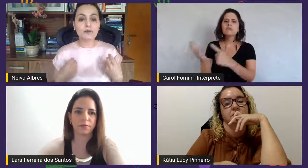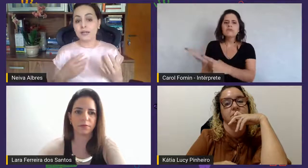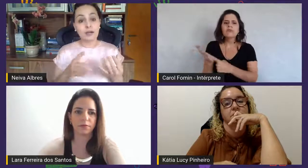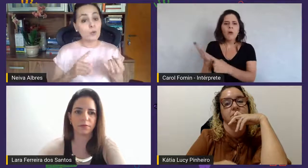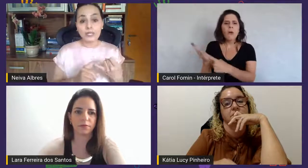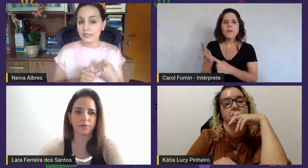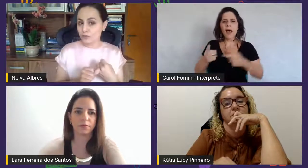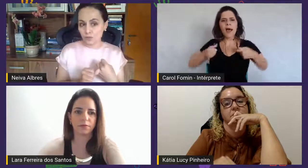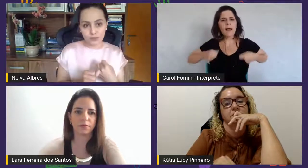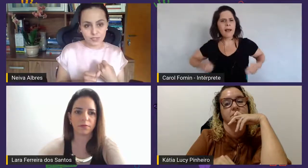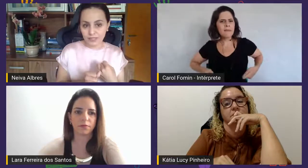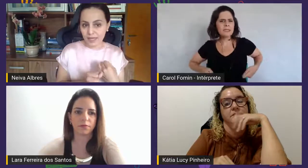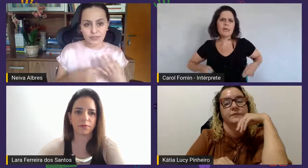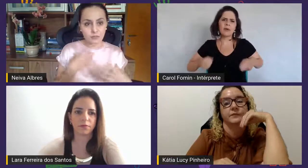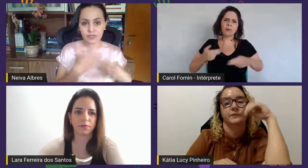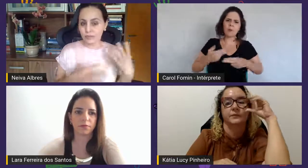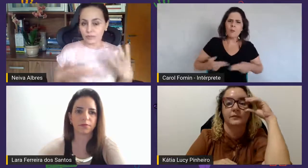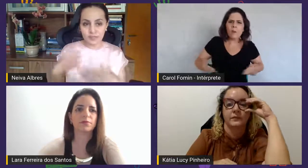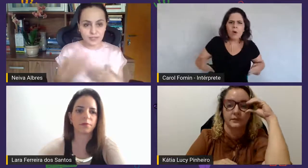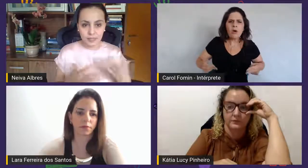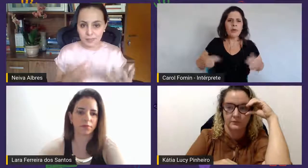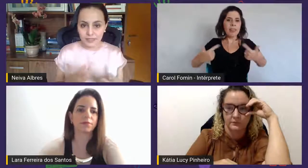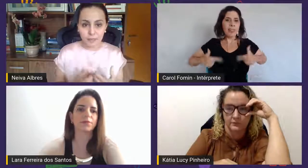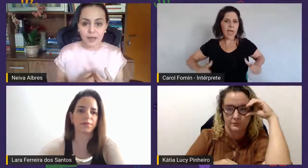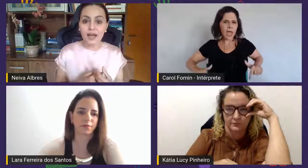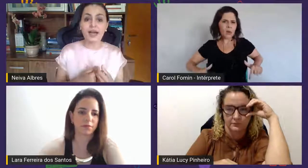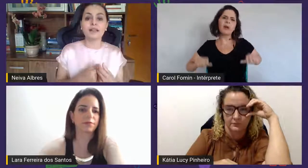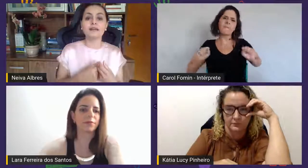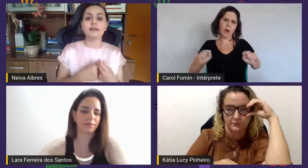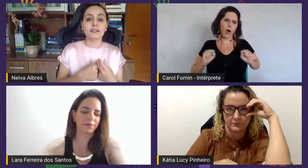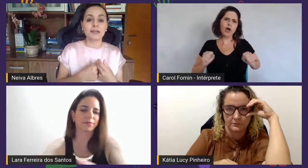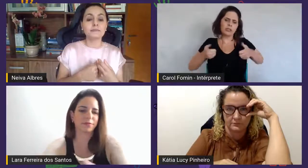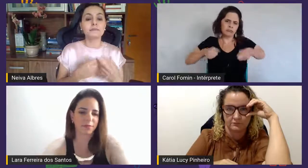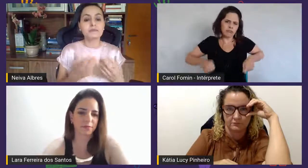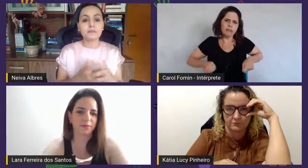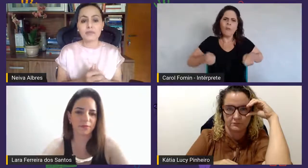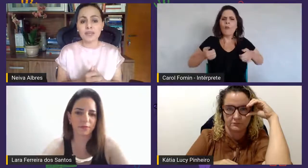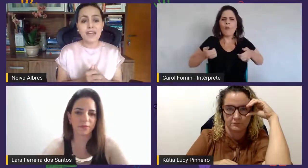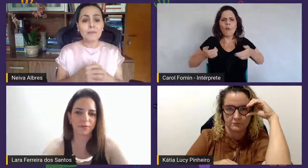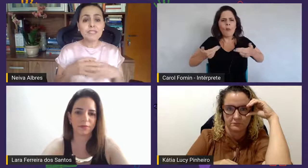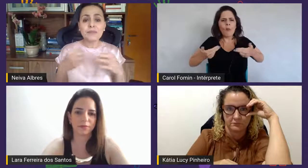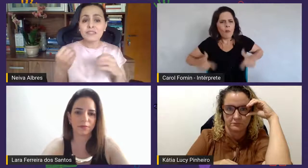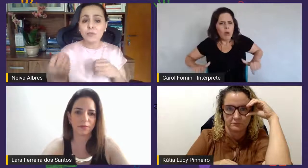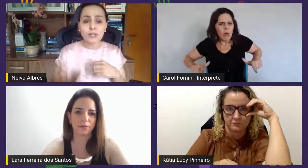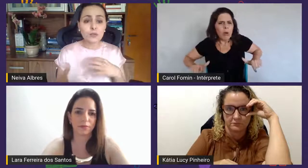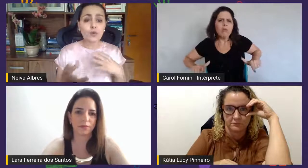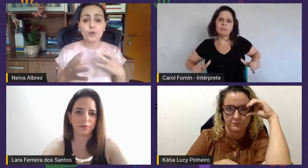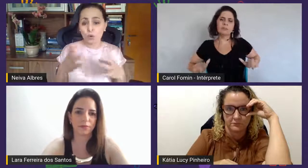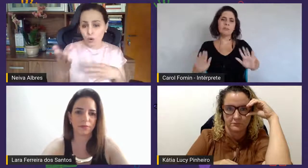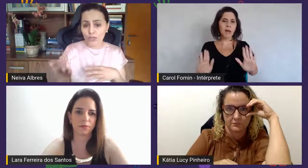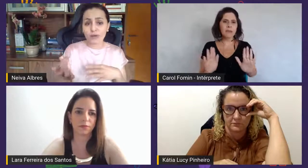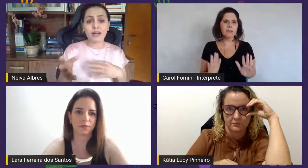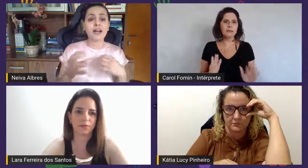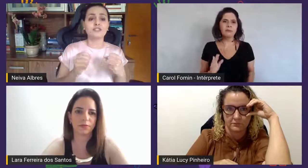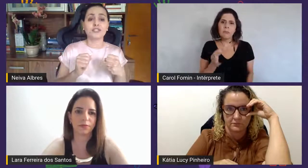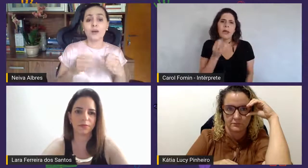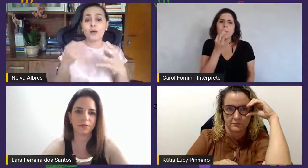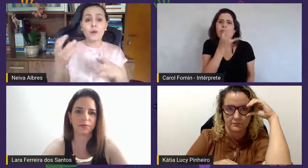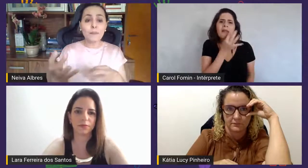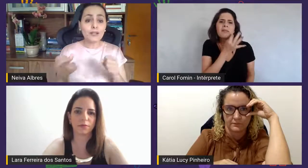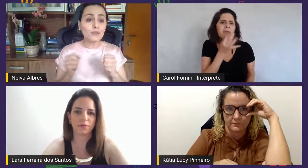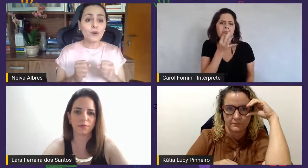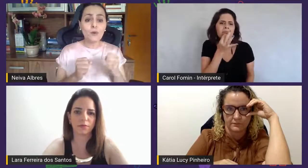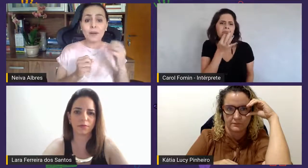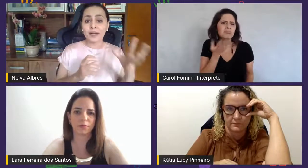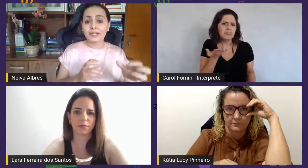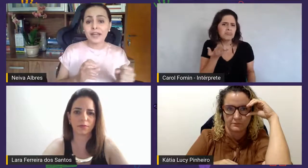mais neutra. O liso, com certeza, porque muita estampa atrapalha, né? Mas passar um batom, eu concordo com a Kátia, né?